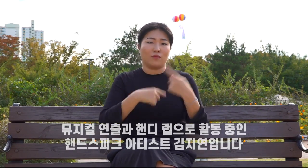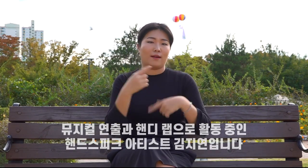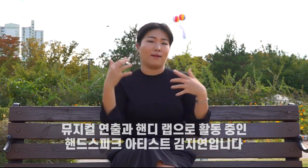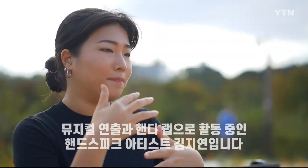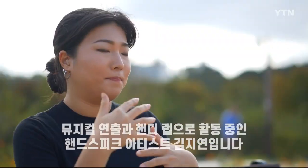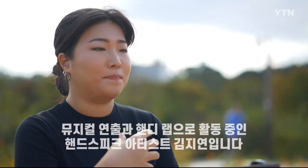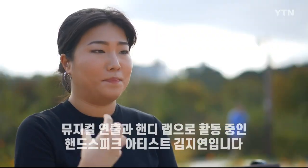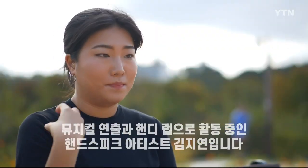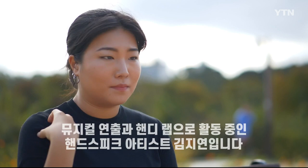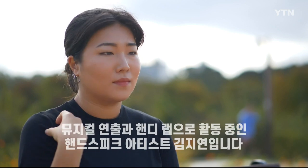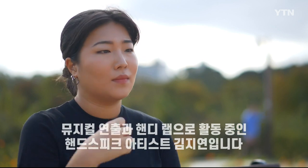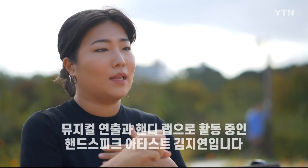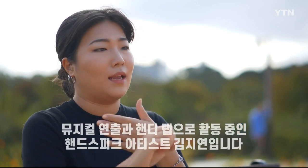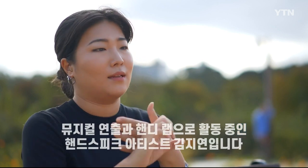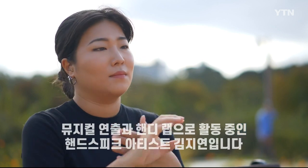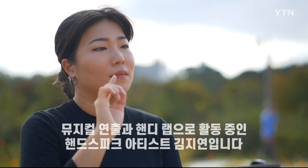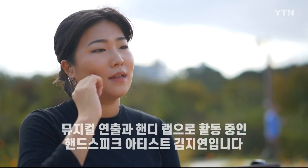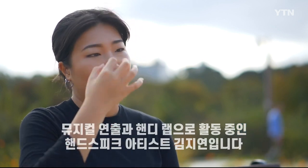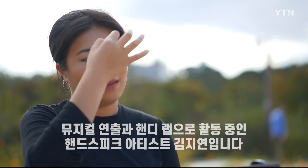내 맘과는 달라